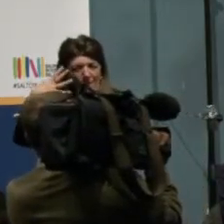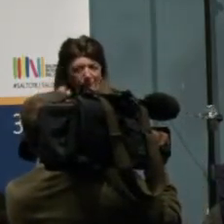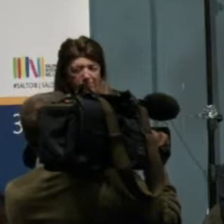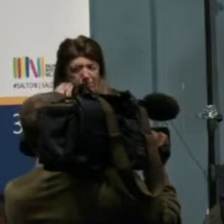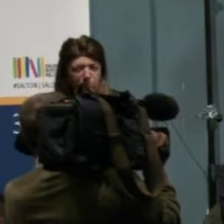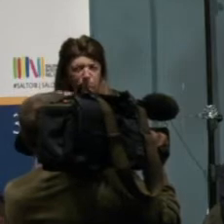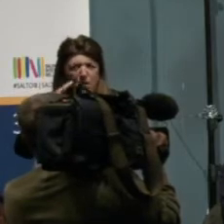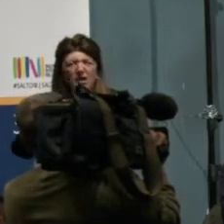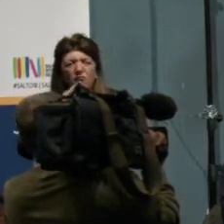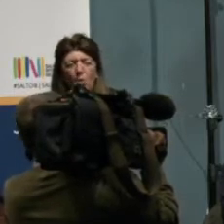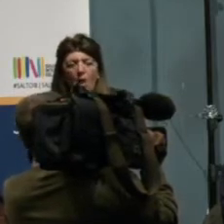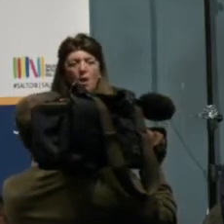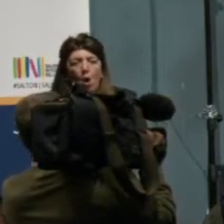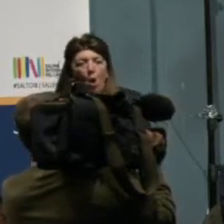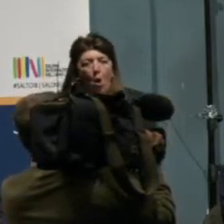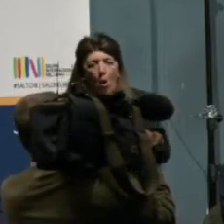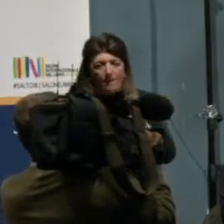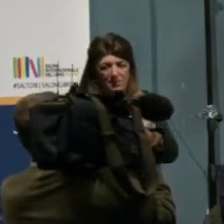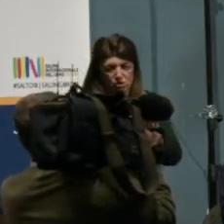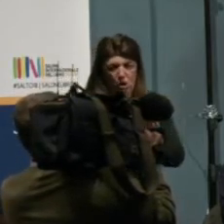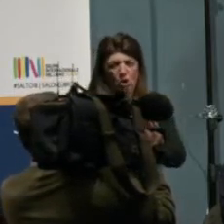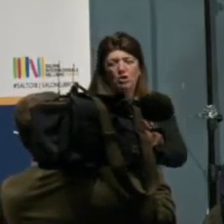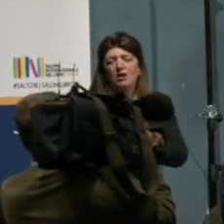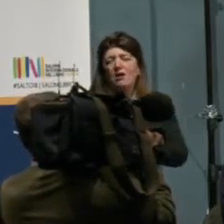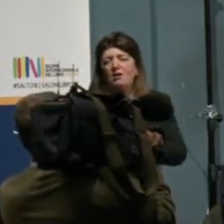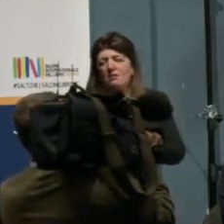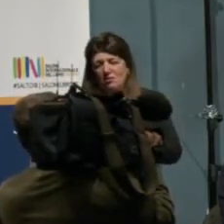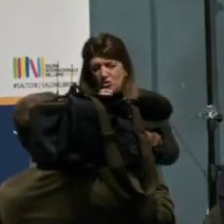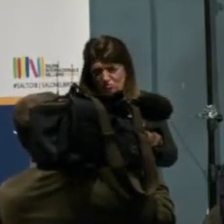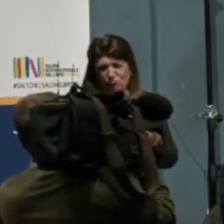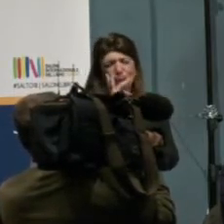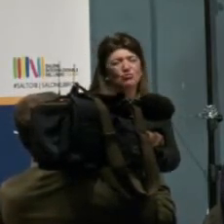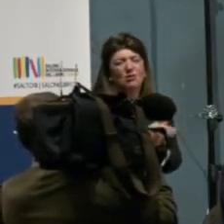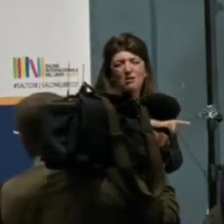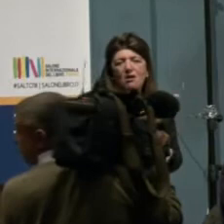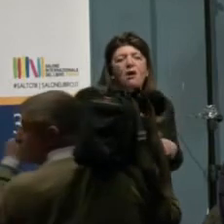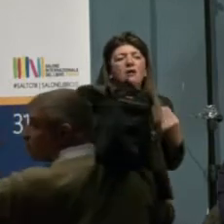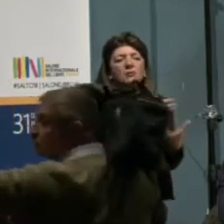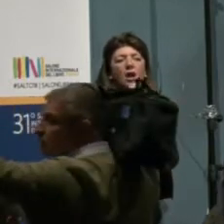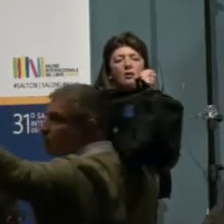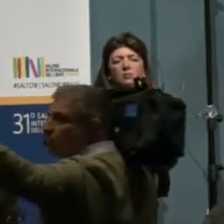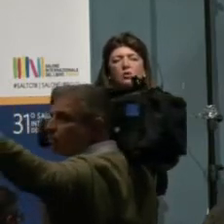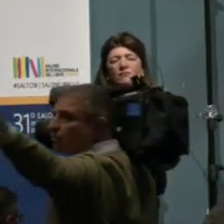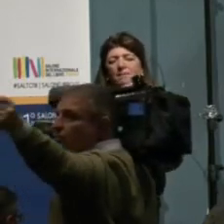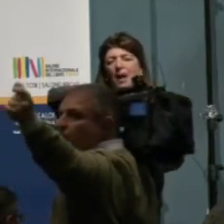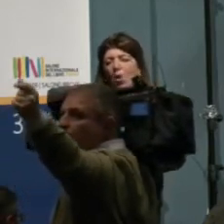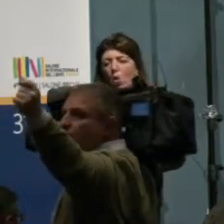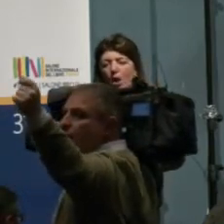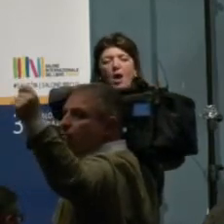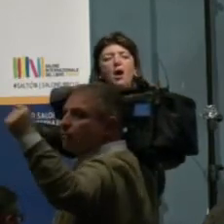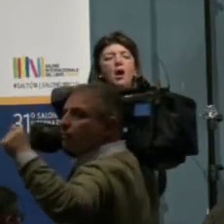questa storia e io passo microfono paola ripetendo sempre ringraziamento e l'ammirazione